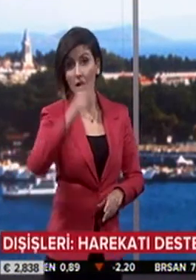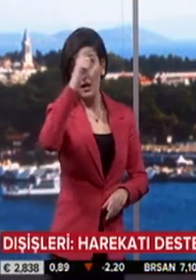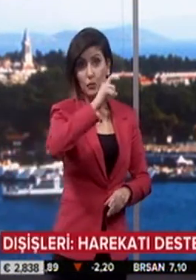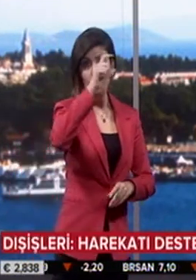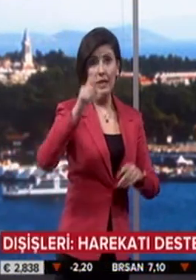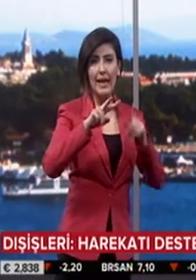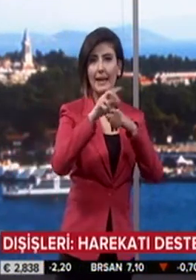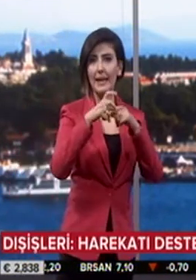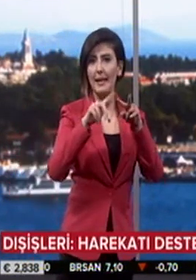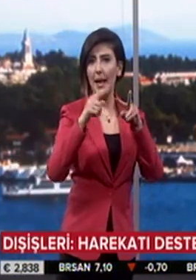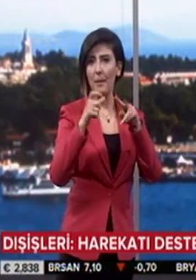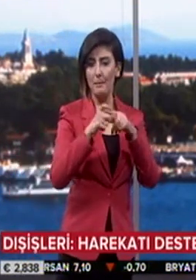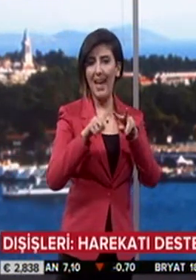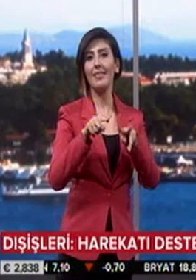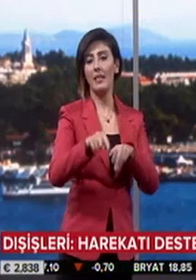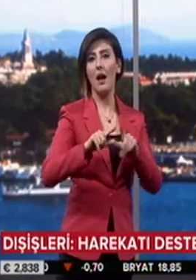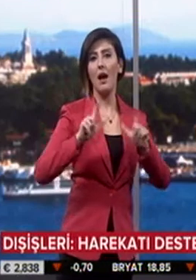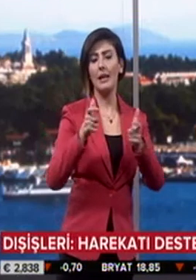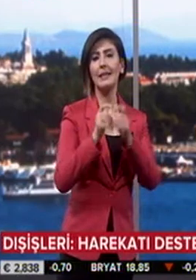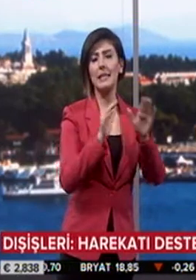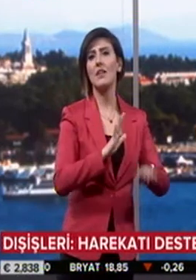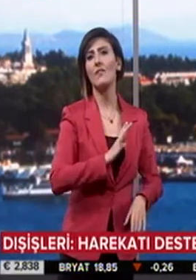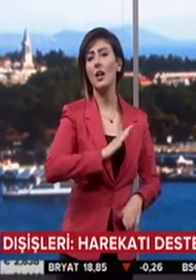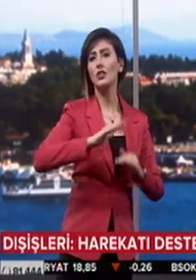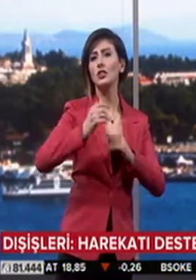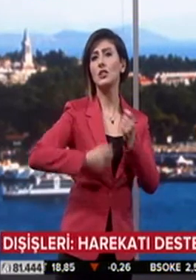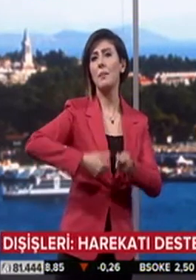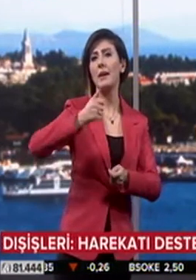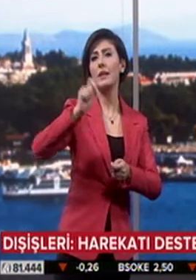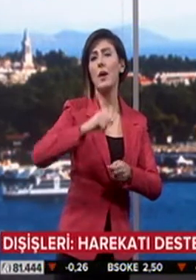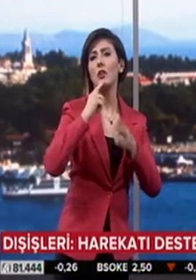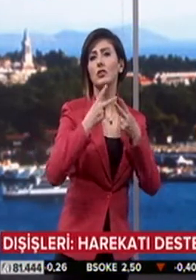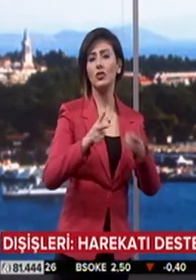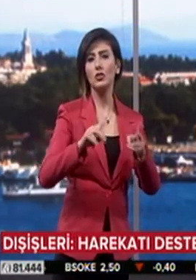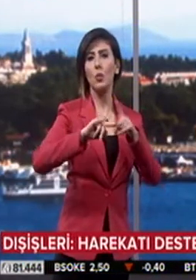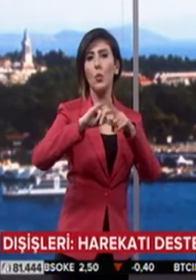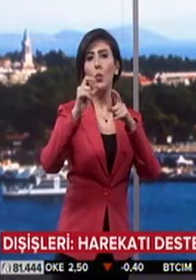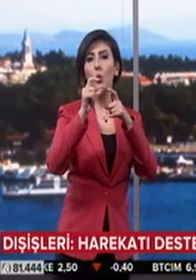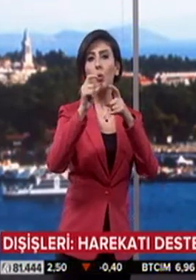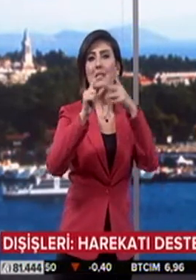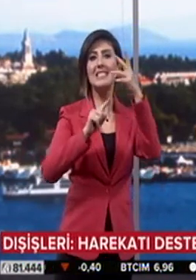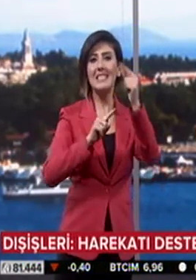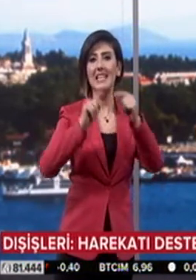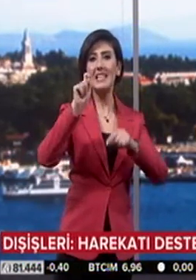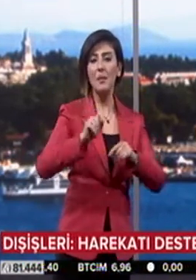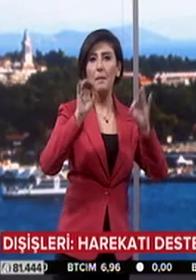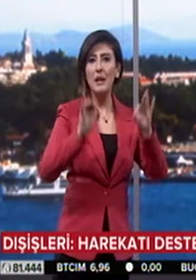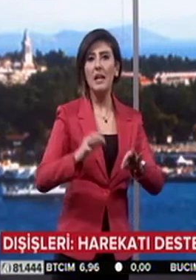Türkiye'den Yemen'deki harekata destek. Dışişleri Bakanlığı'ndan yapılan açıklamada Husilere karşı başlatılan ve Suudi Arabistan